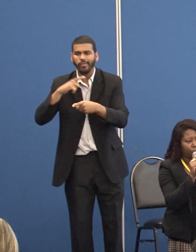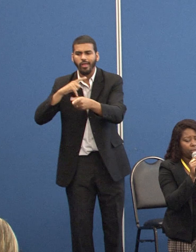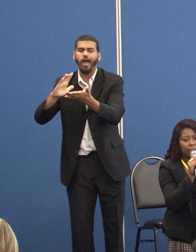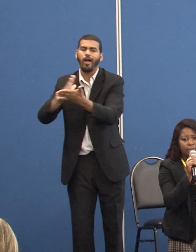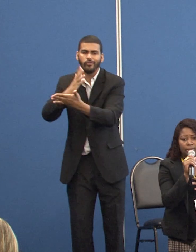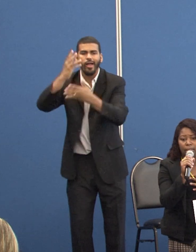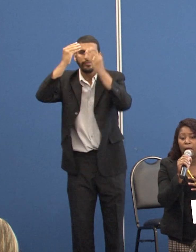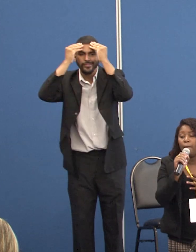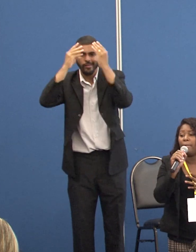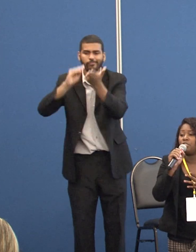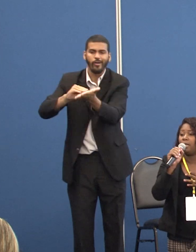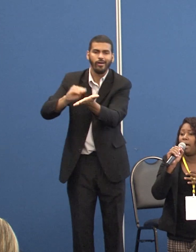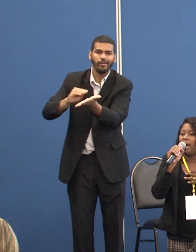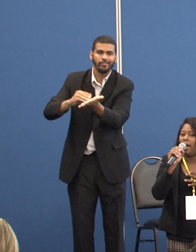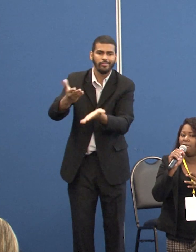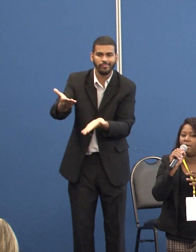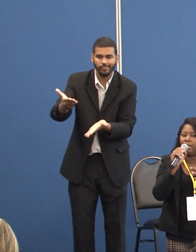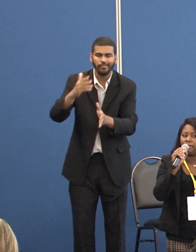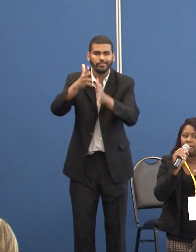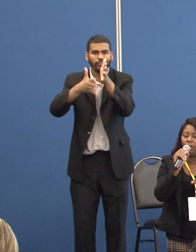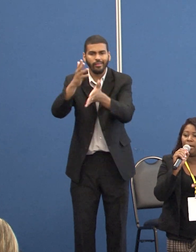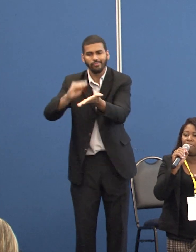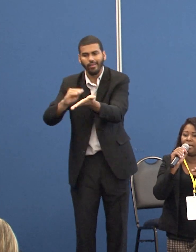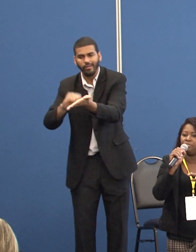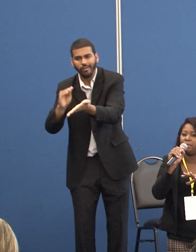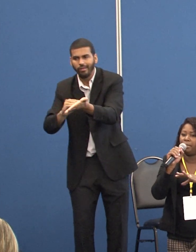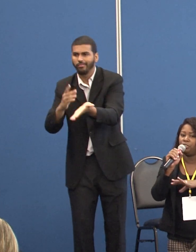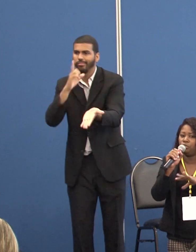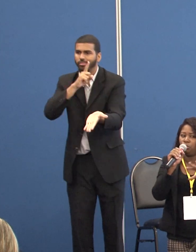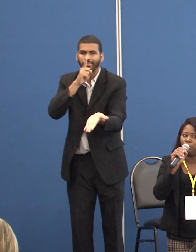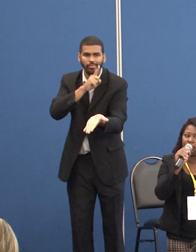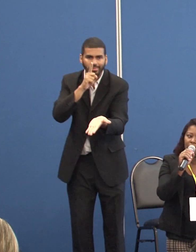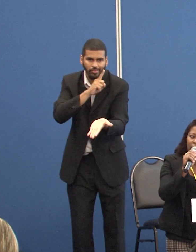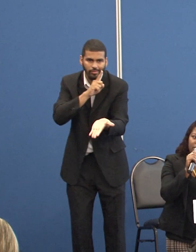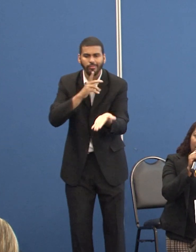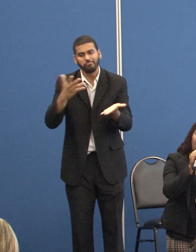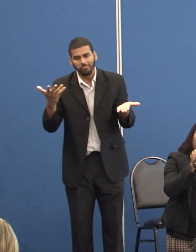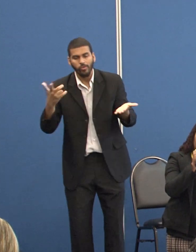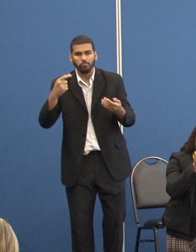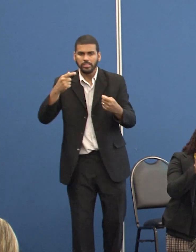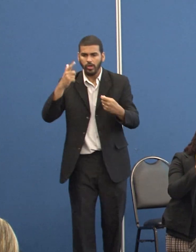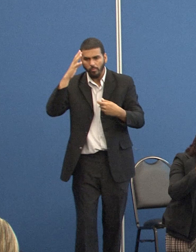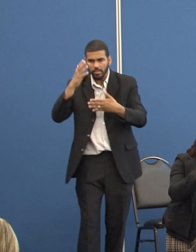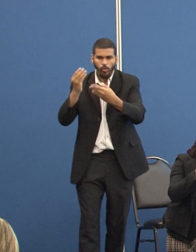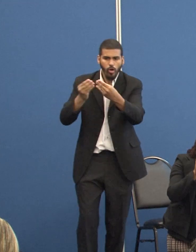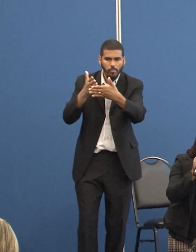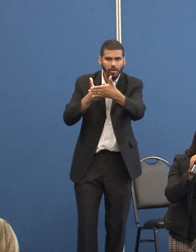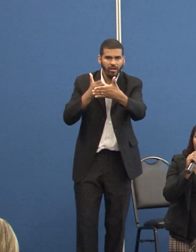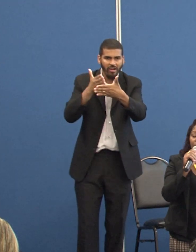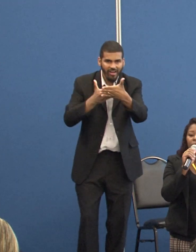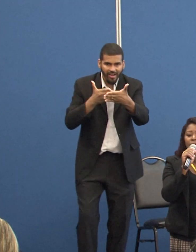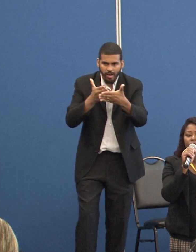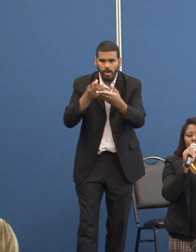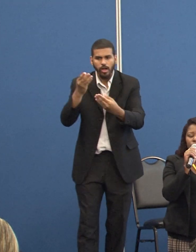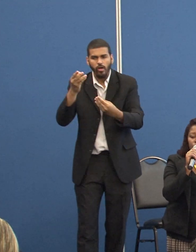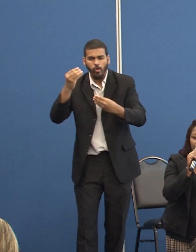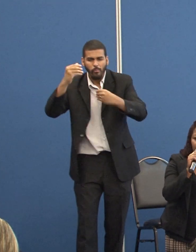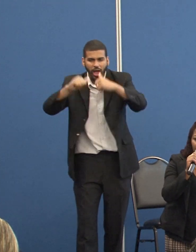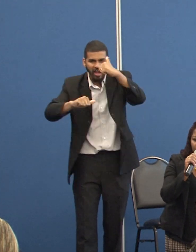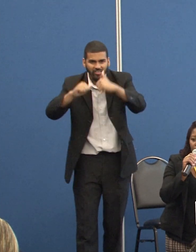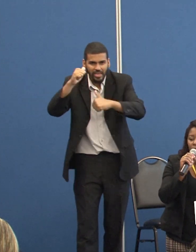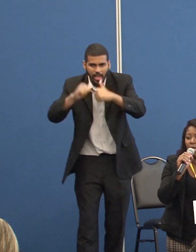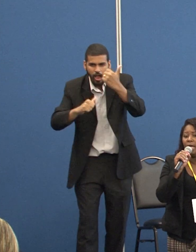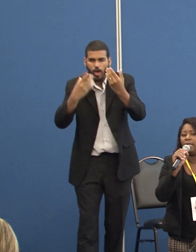nossas dificuldades, sim, mas a avaliação ela vai se fazer presente em todo o processo, na questão da conversa informal, na questão do